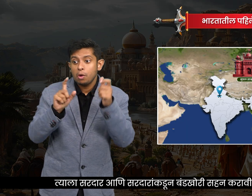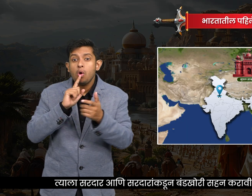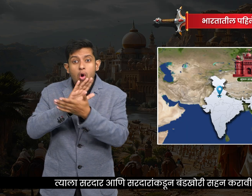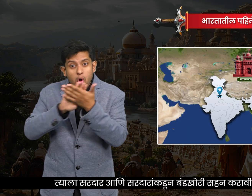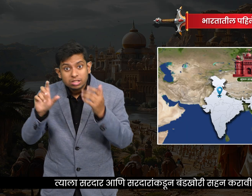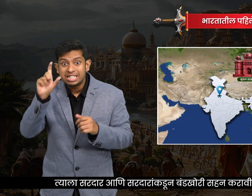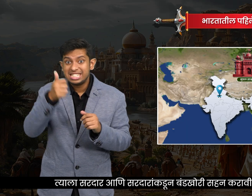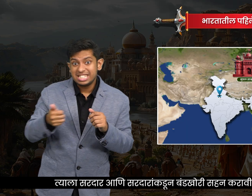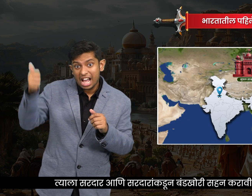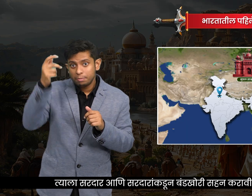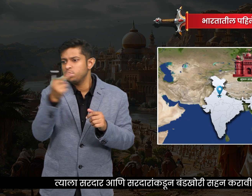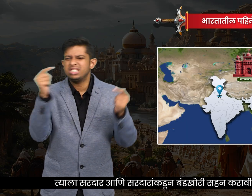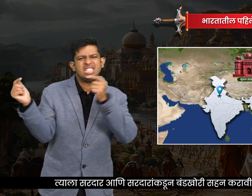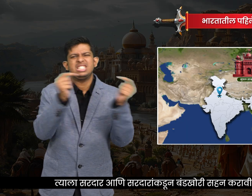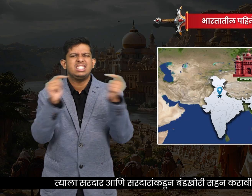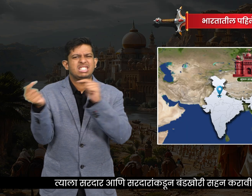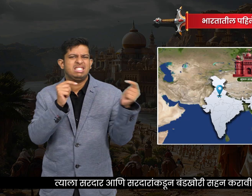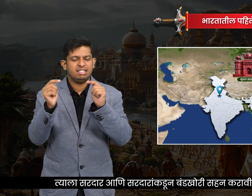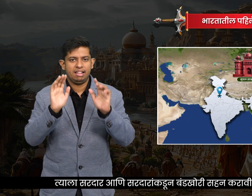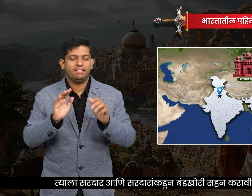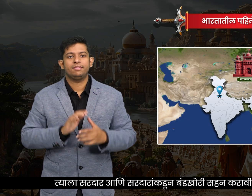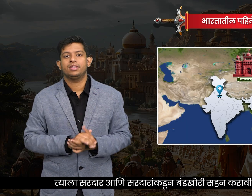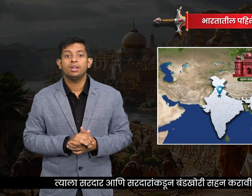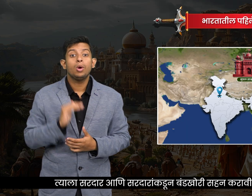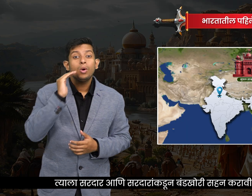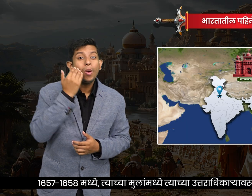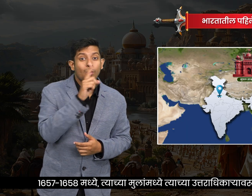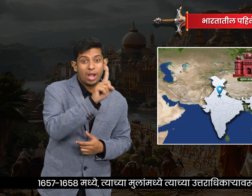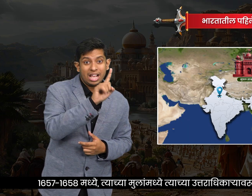सरदारांकडून बंडखोरी सहन करावी लागती.